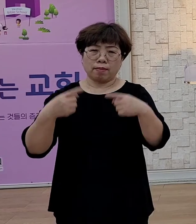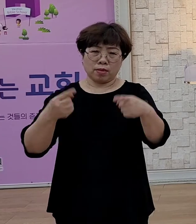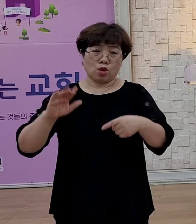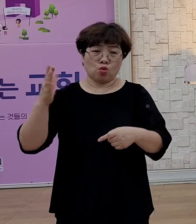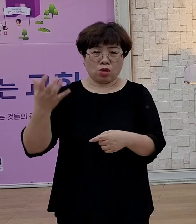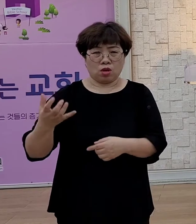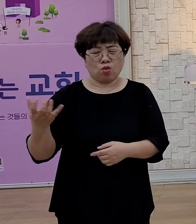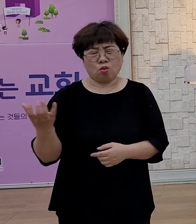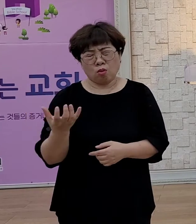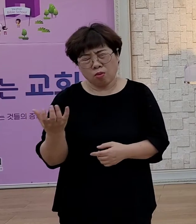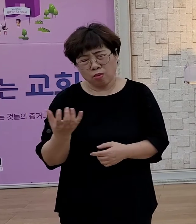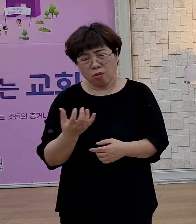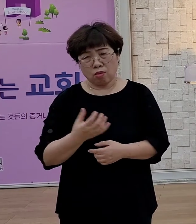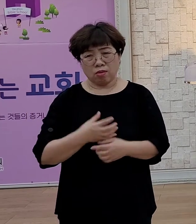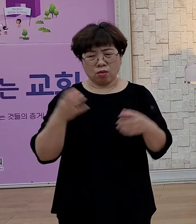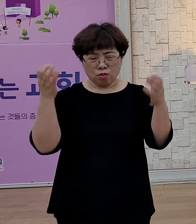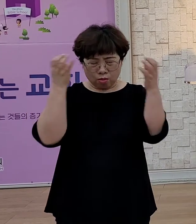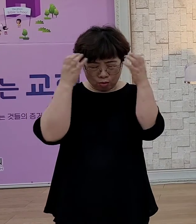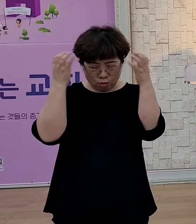이런 고통